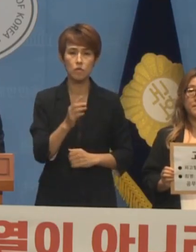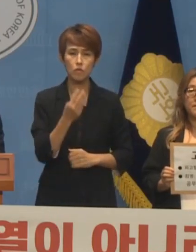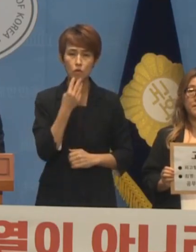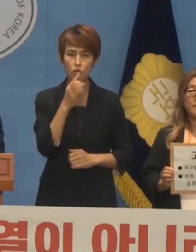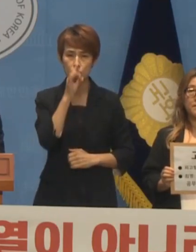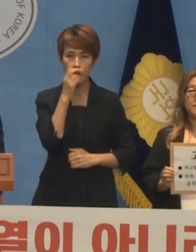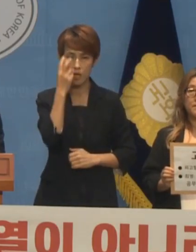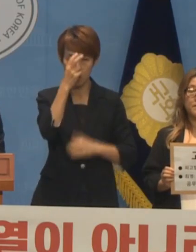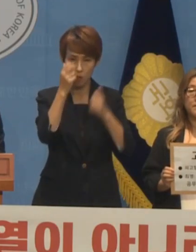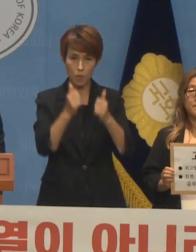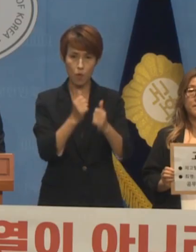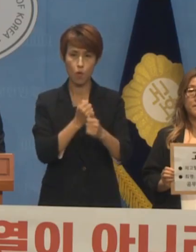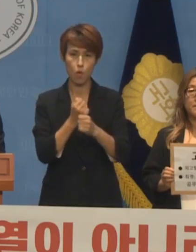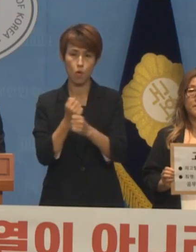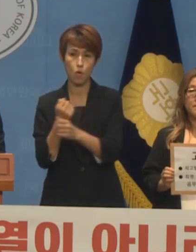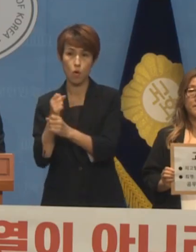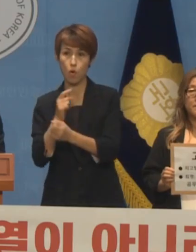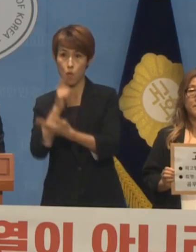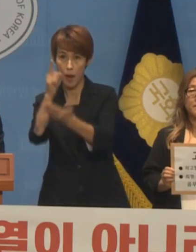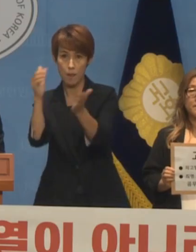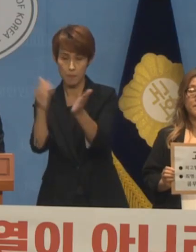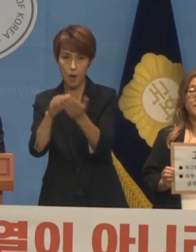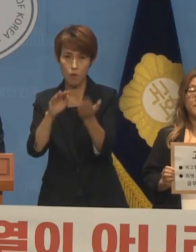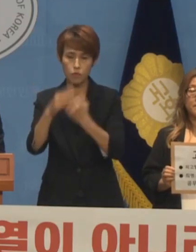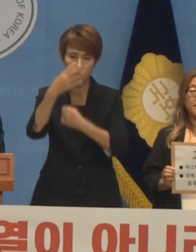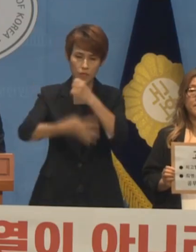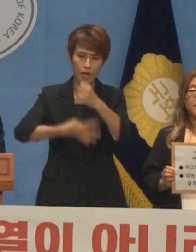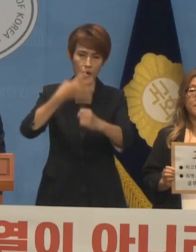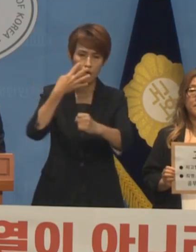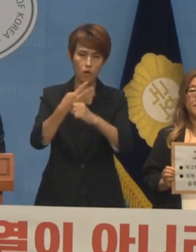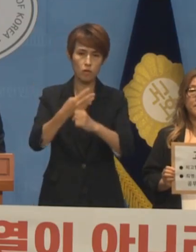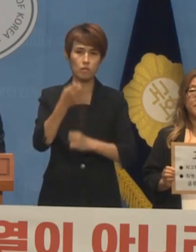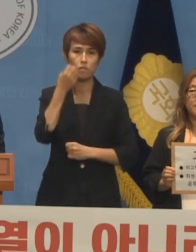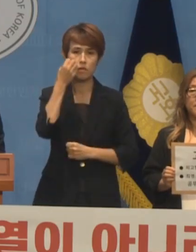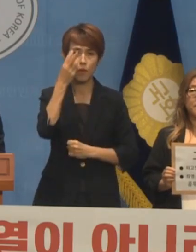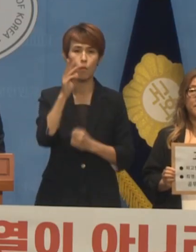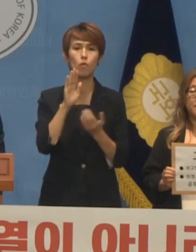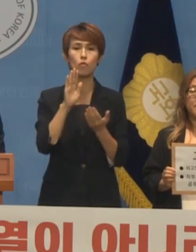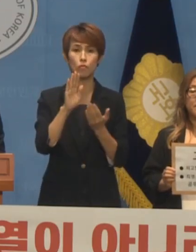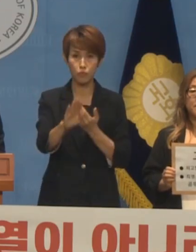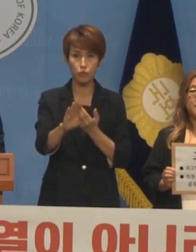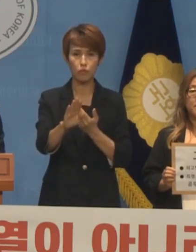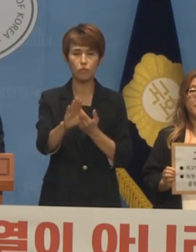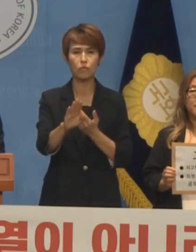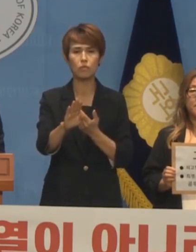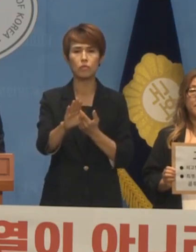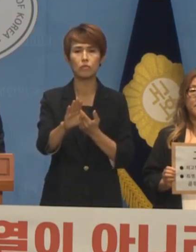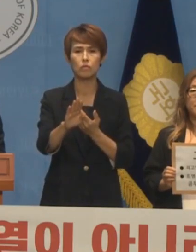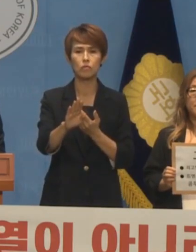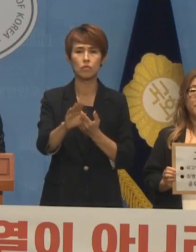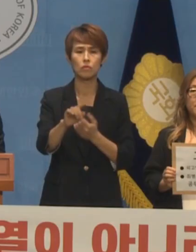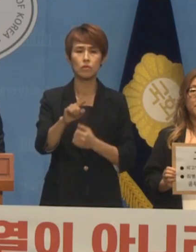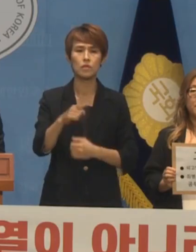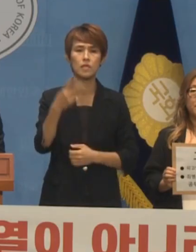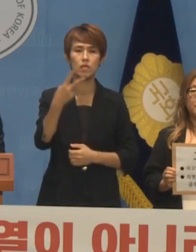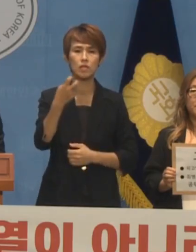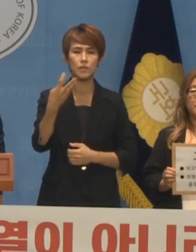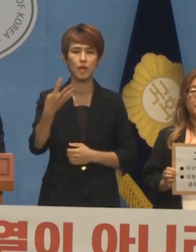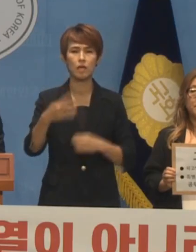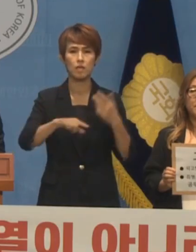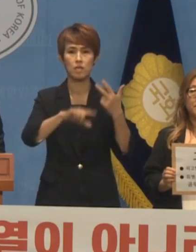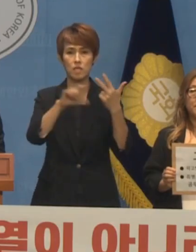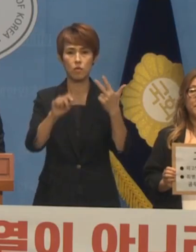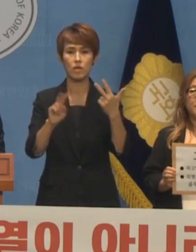고발당하였으나 고발당한 지 무려 4년 3개월, 윤석열 정부가 출범한 지 2년 2개월 만인 2024년